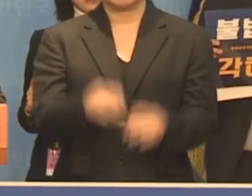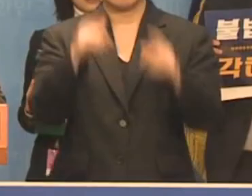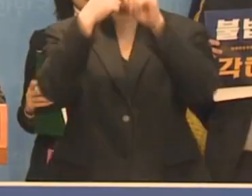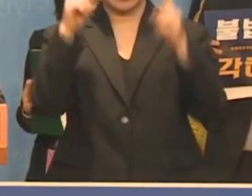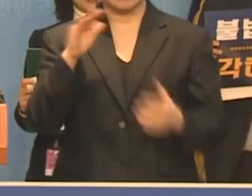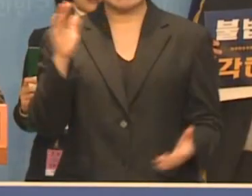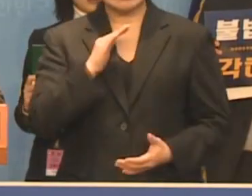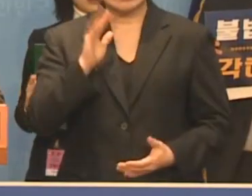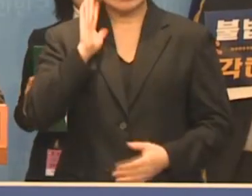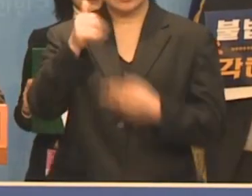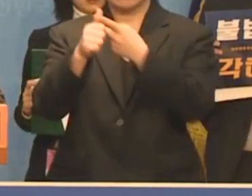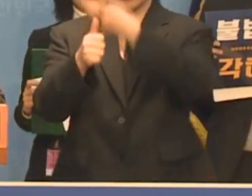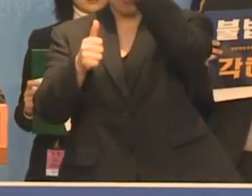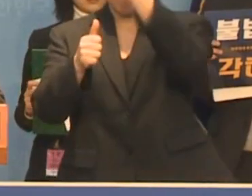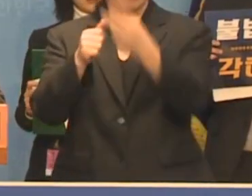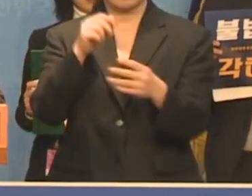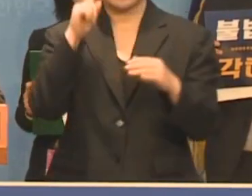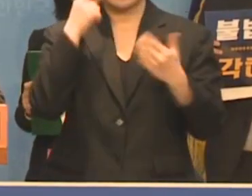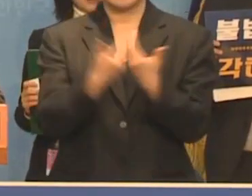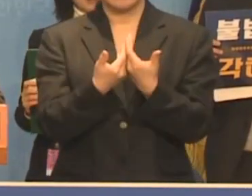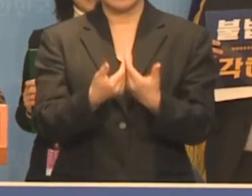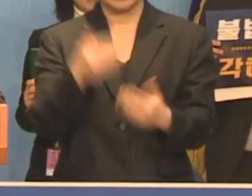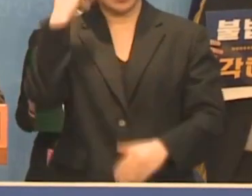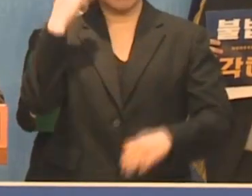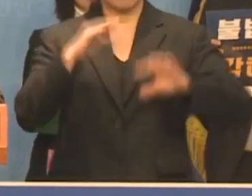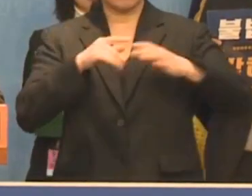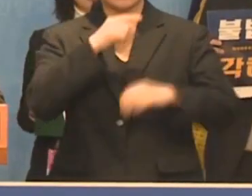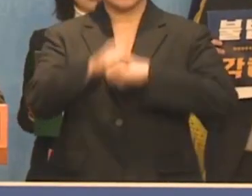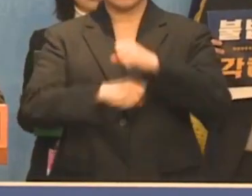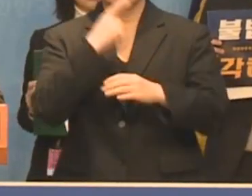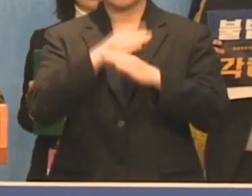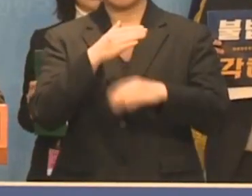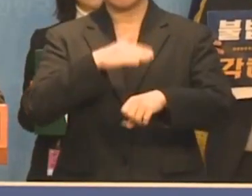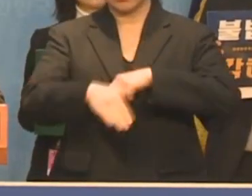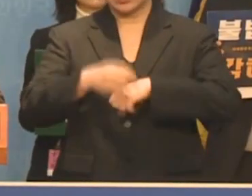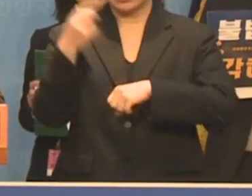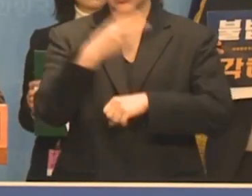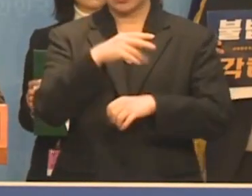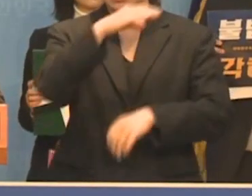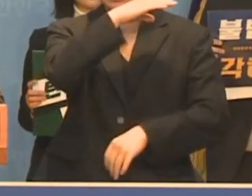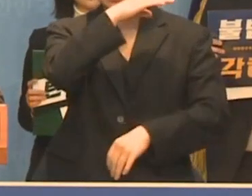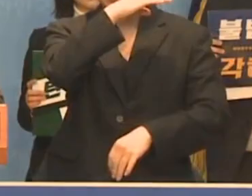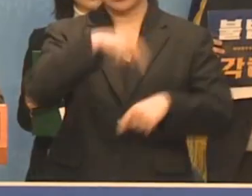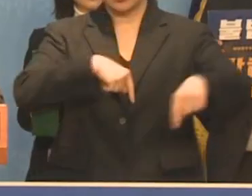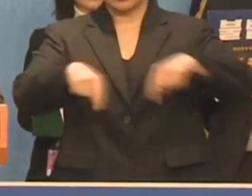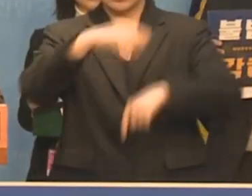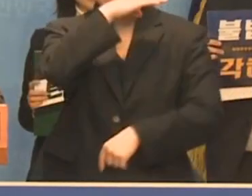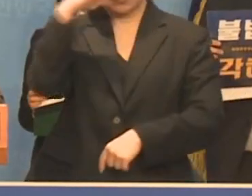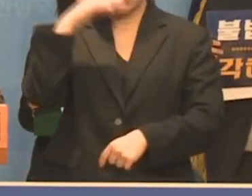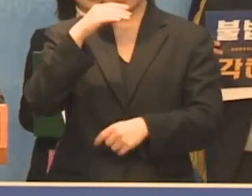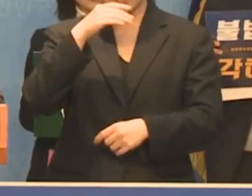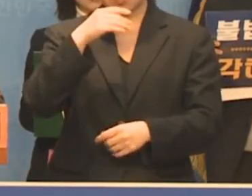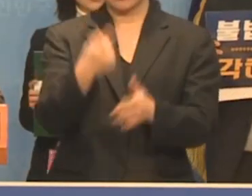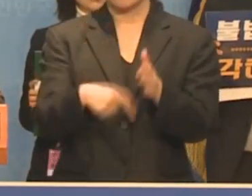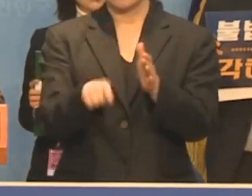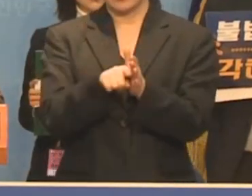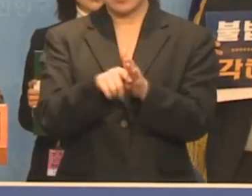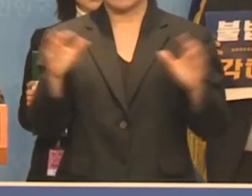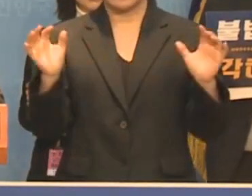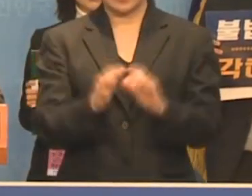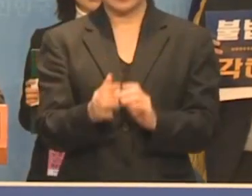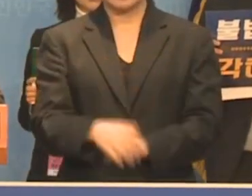대학생들은 탄핵을 반대하며 대한민국 자유민주주의와 정치의 정상화를 촉구하는 목소리를 내기 위해 이 자리에